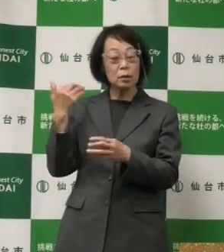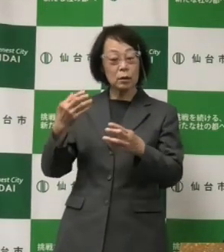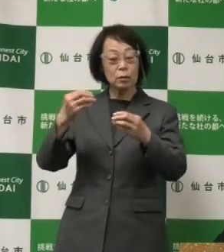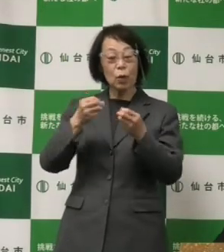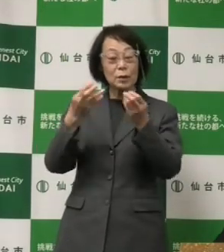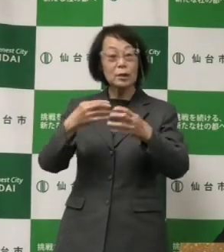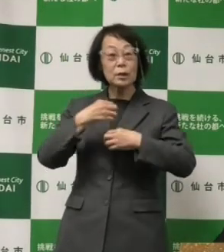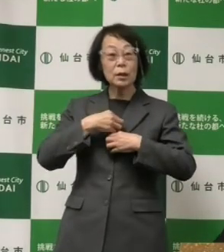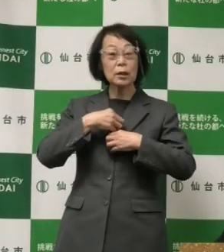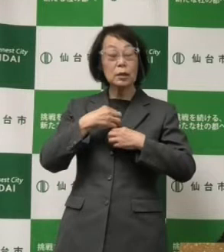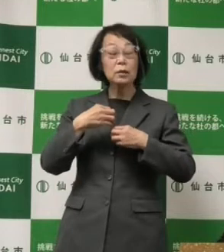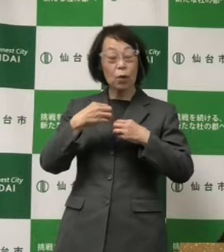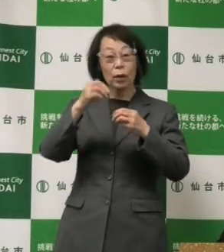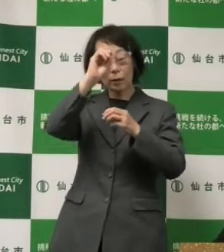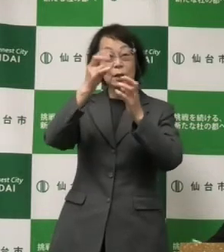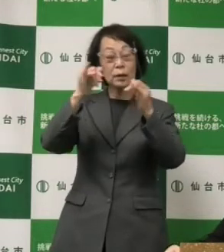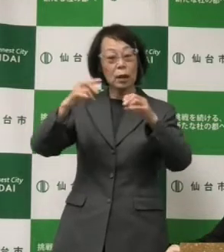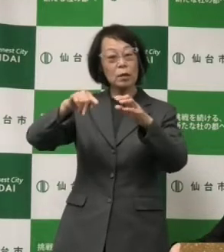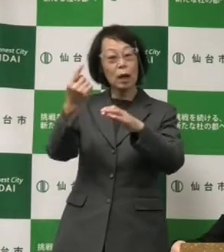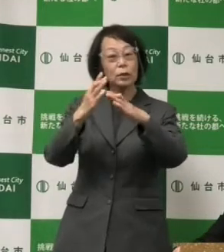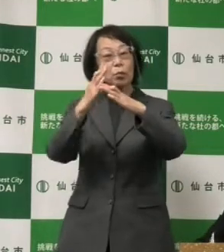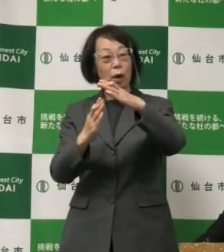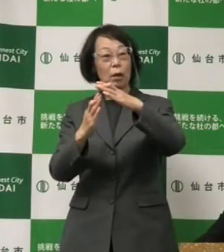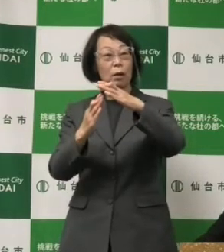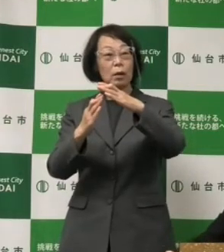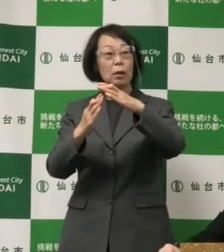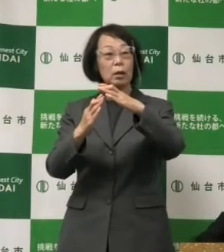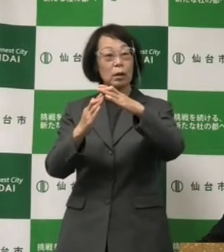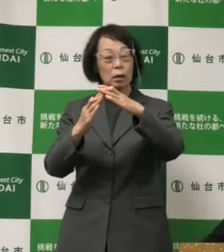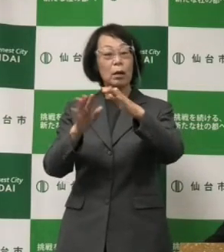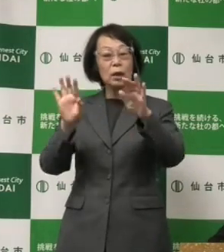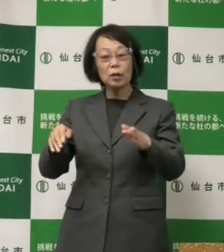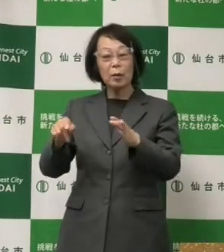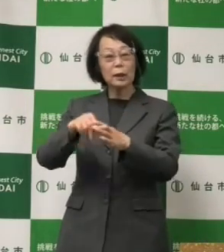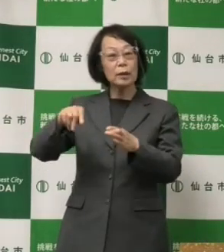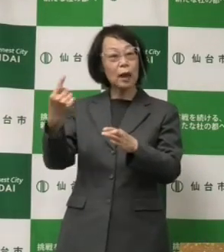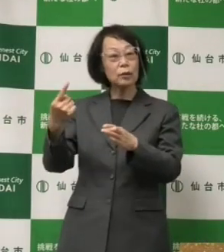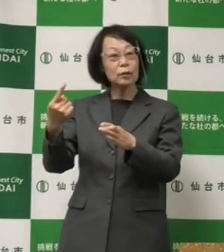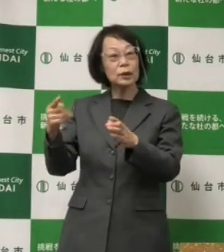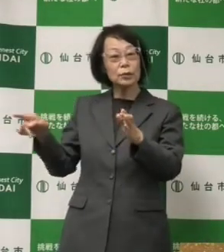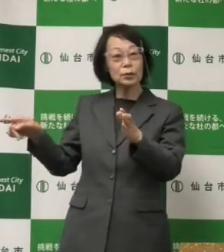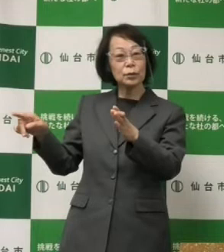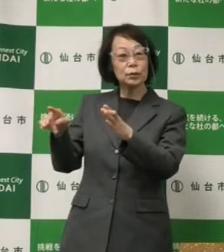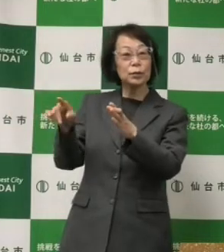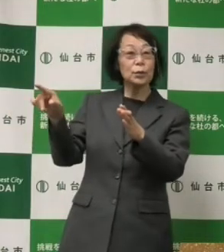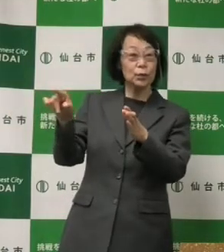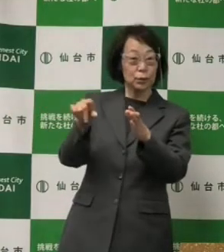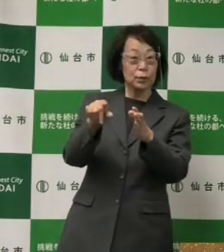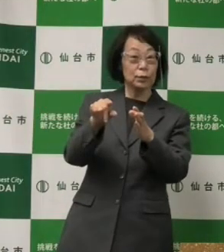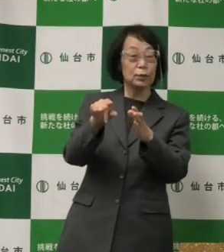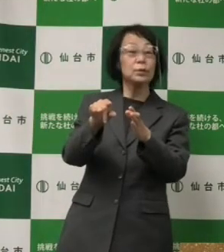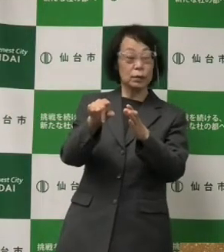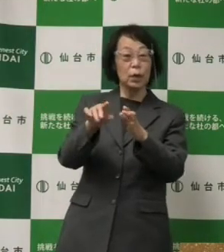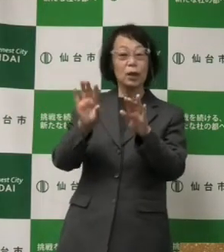仙台市では100人を切りました。で、だいぶ100日以上ぶりだっていう感じだったんですが、市長、今のこの